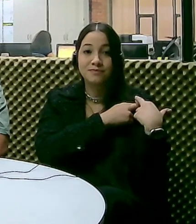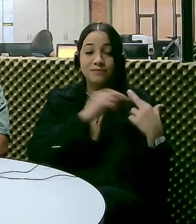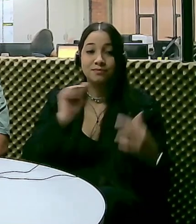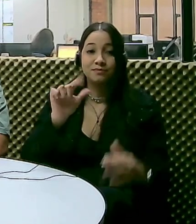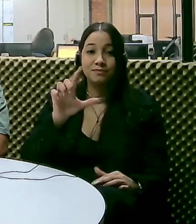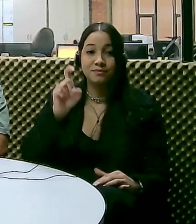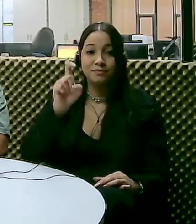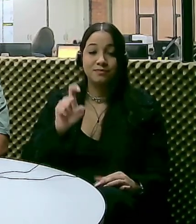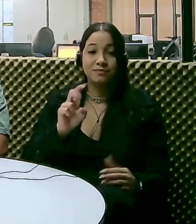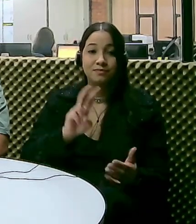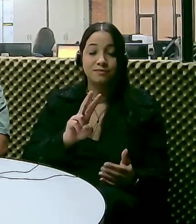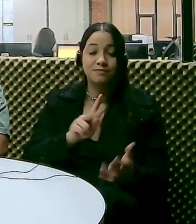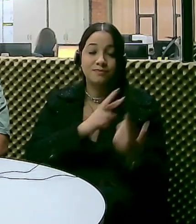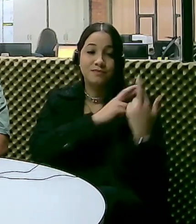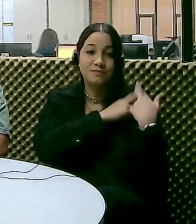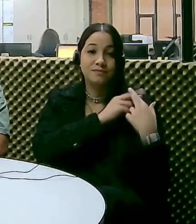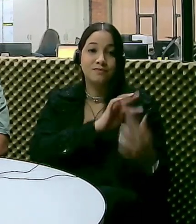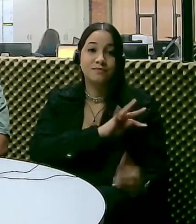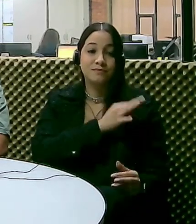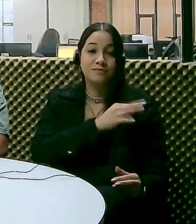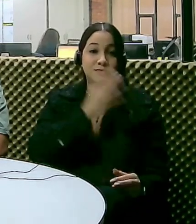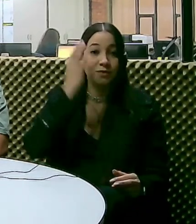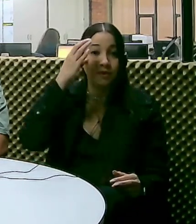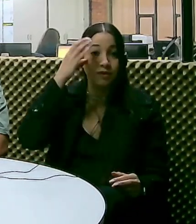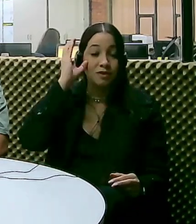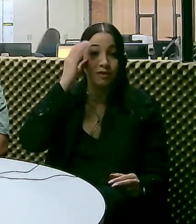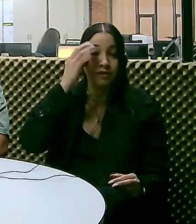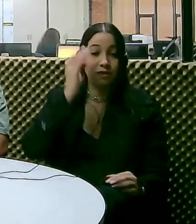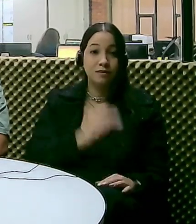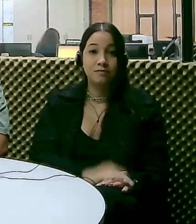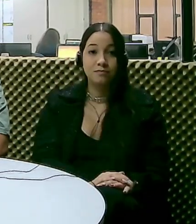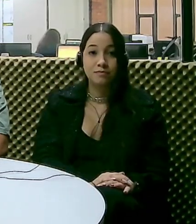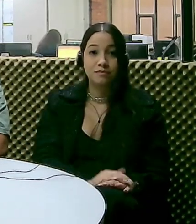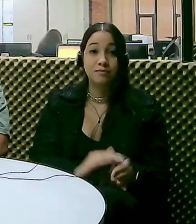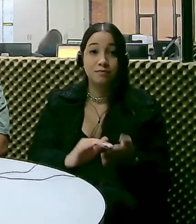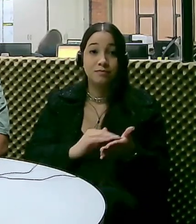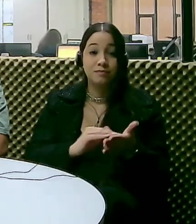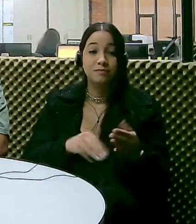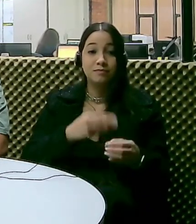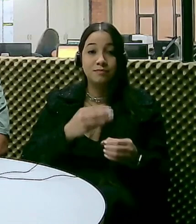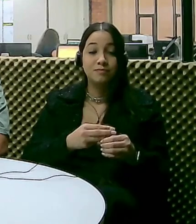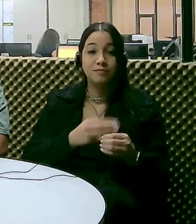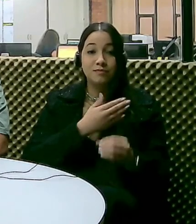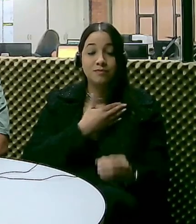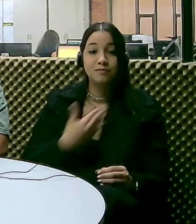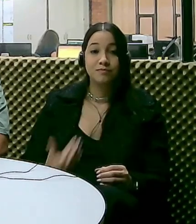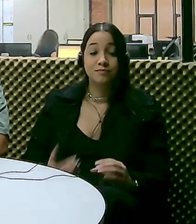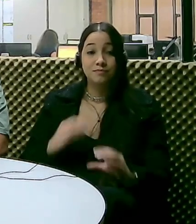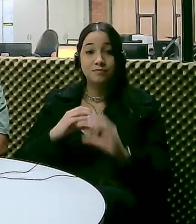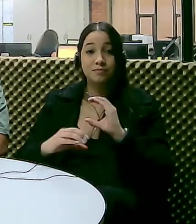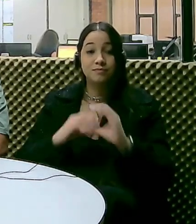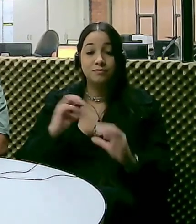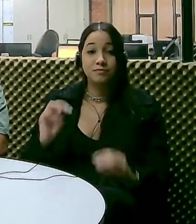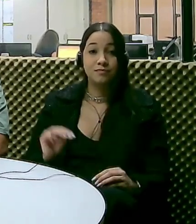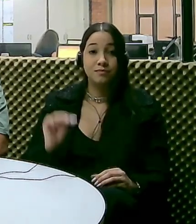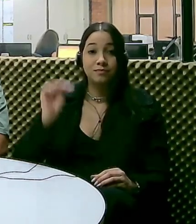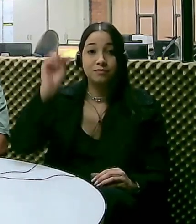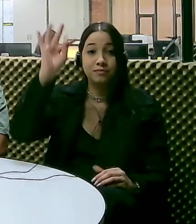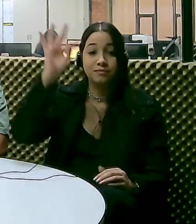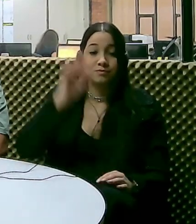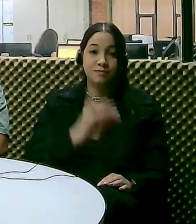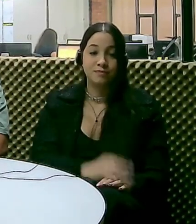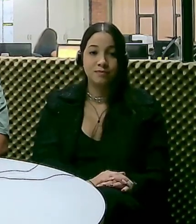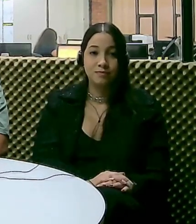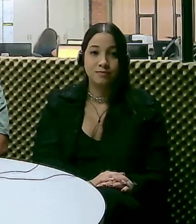Alex Rocha. Responsável técnico, Cristiano Silva. Secretário Municipal de Governo e Comunicação, Marco Túlio